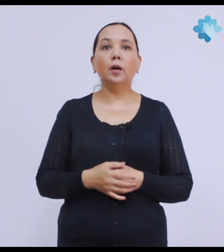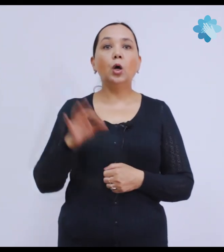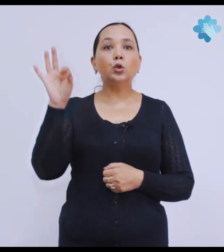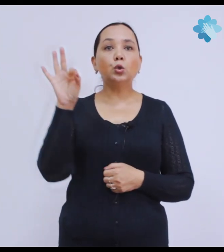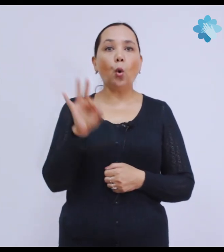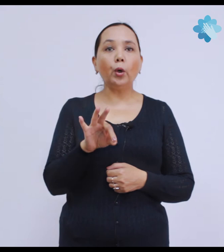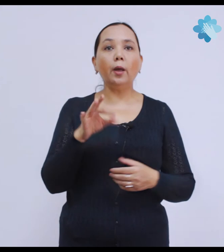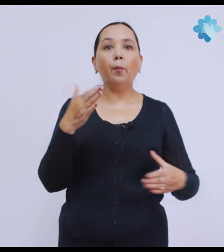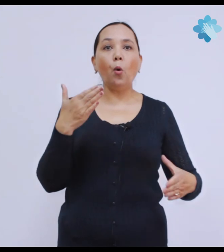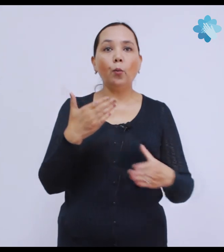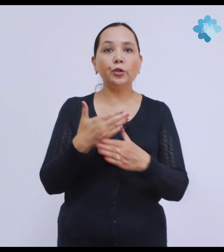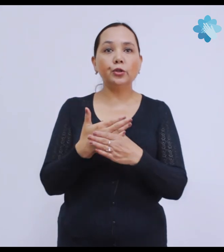скорая помощь